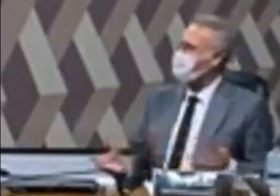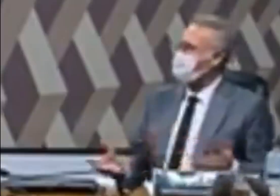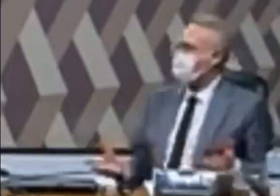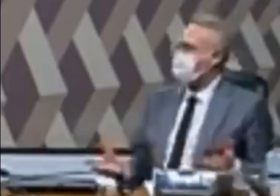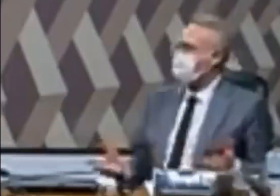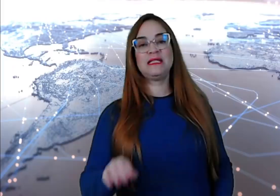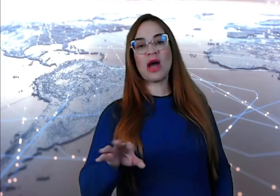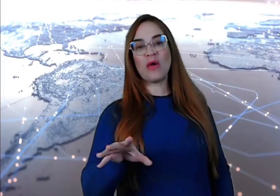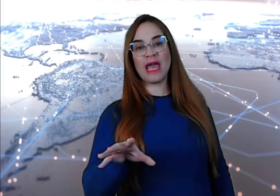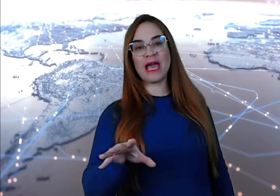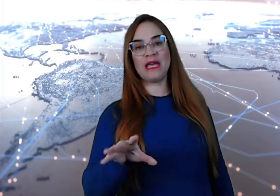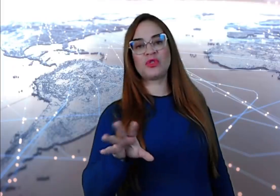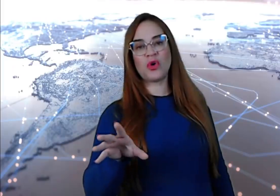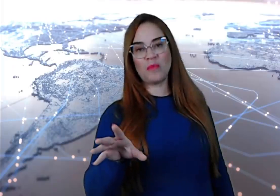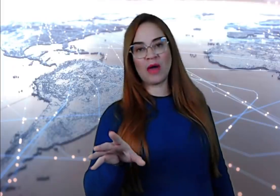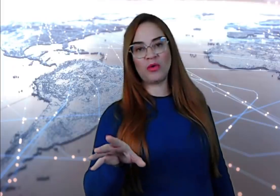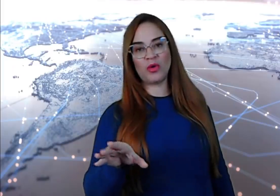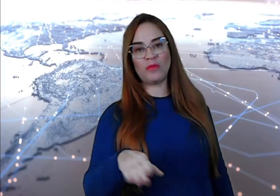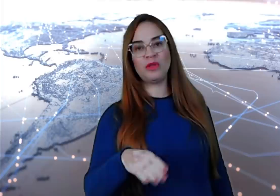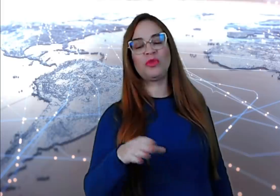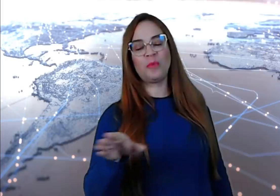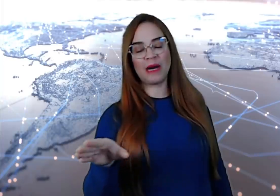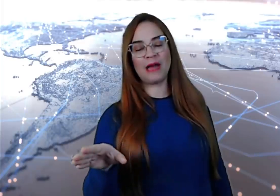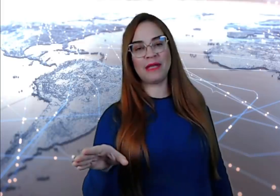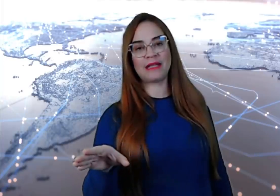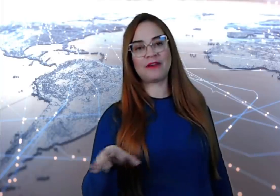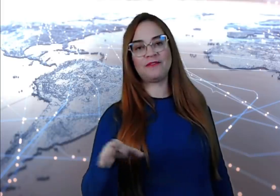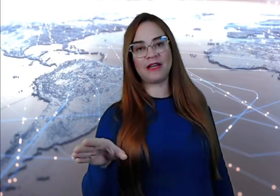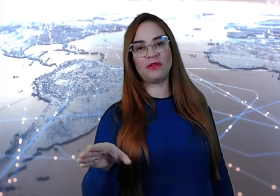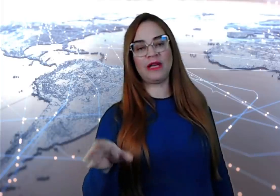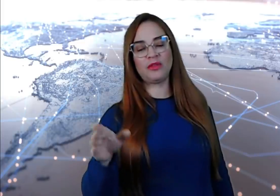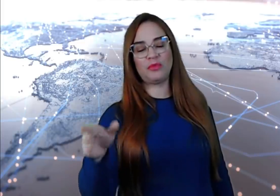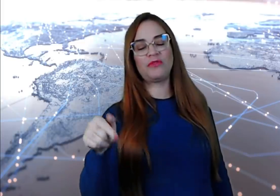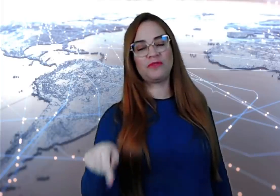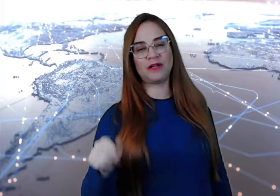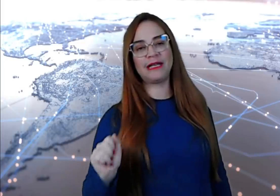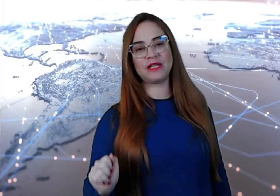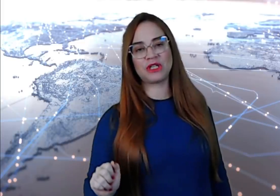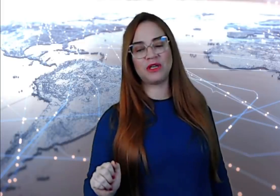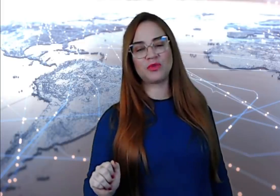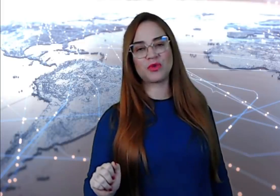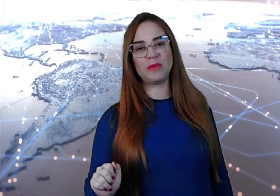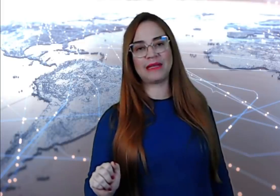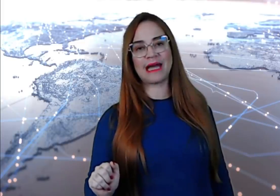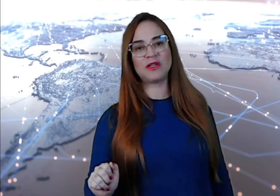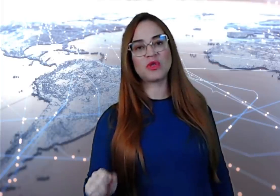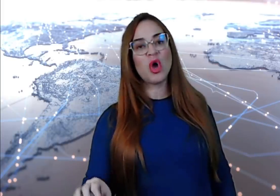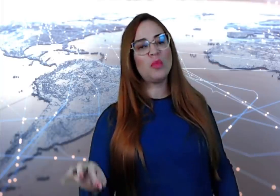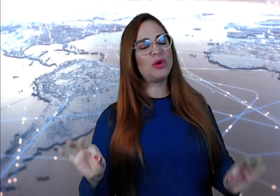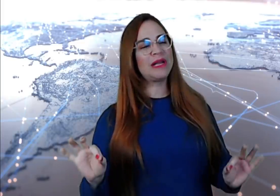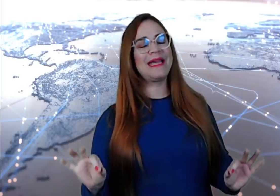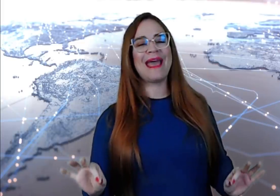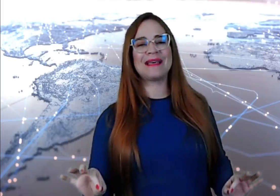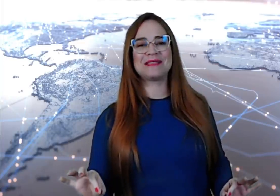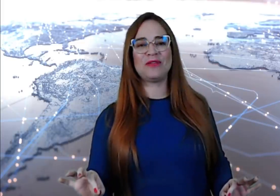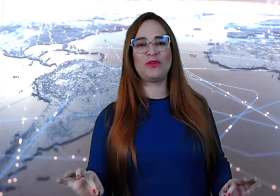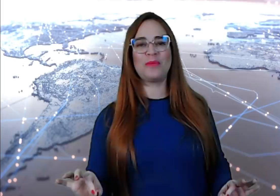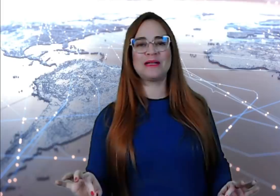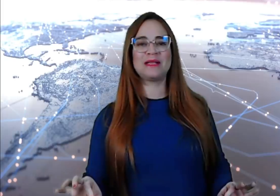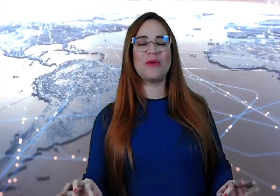Presidente, não... Se alguém aí souber o nome do parlamentar flatulento, por favor, deixa aqui nos comentários, porque essa informação é